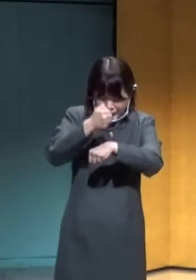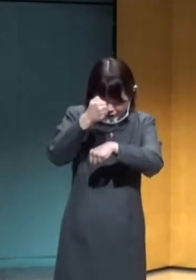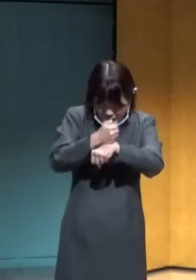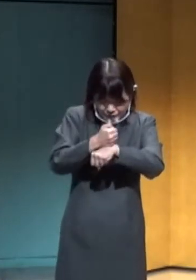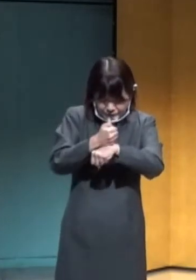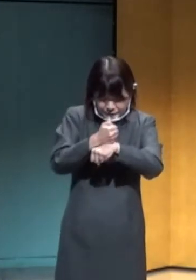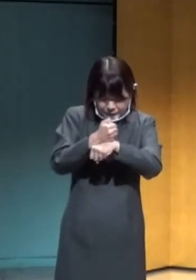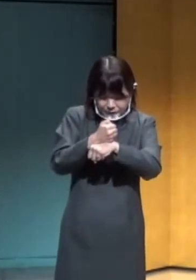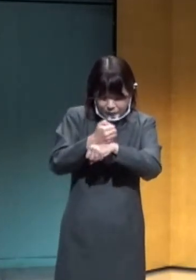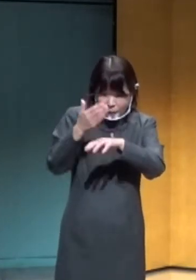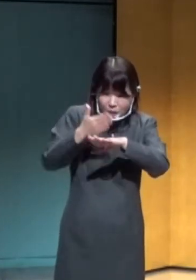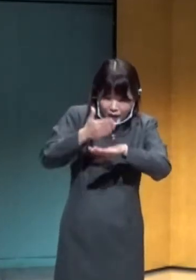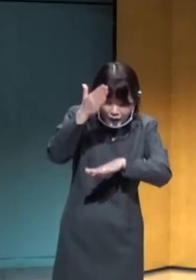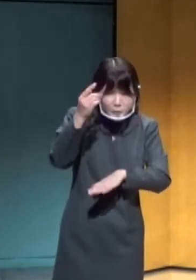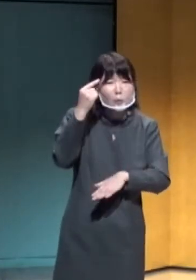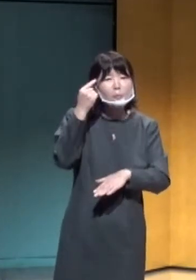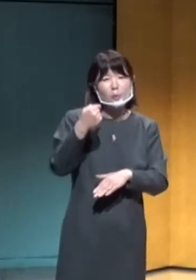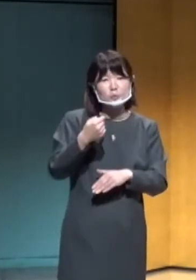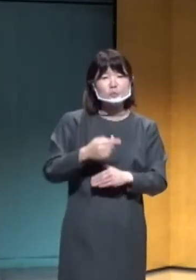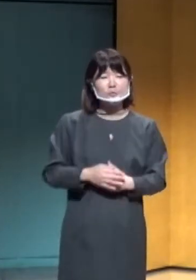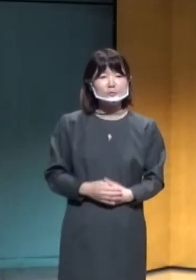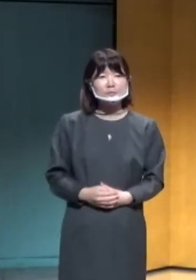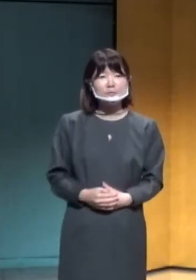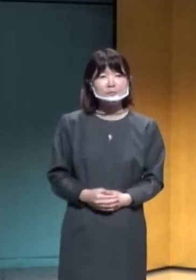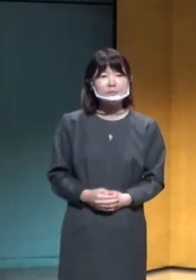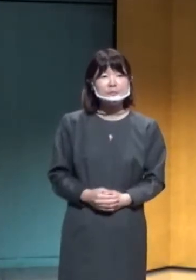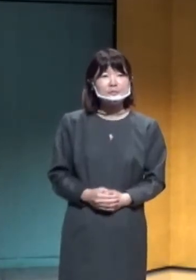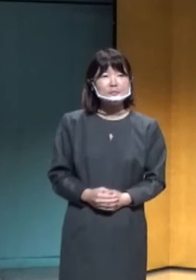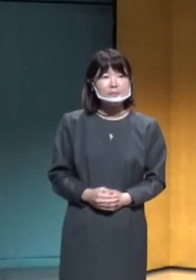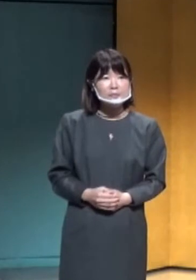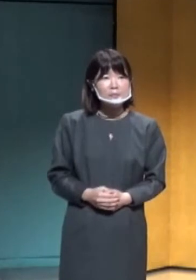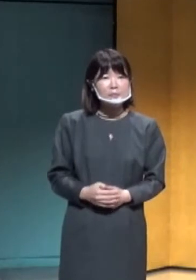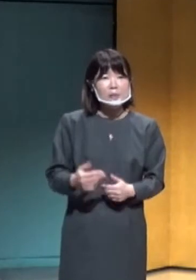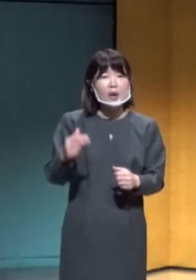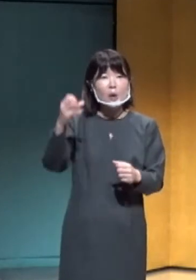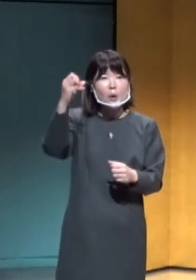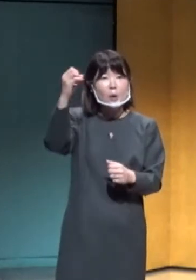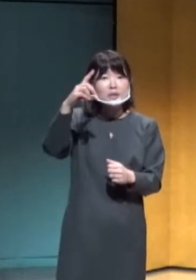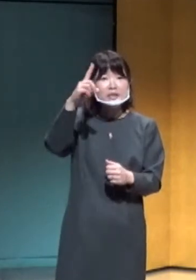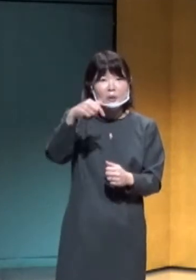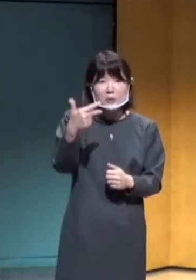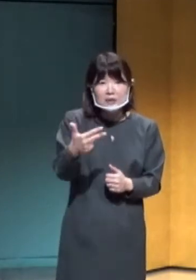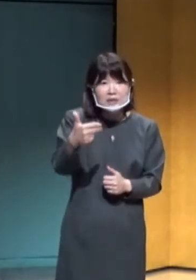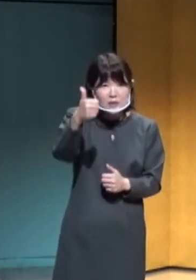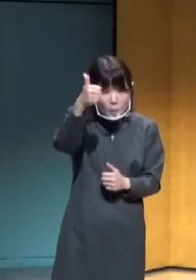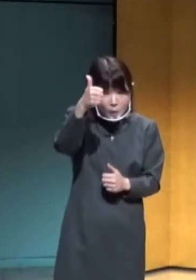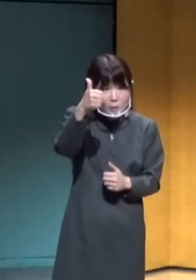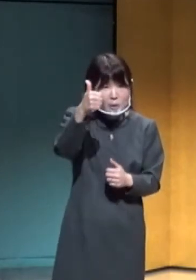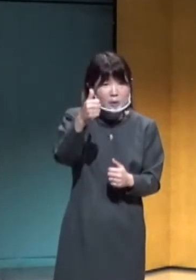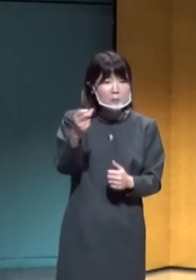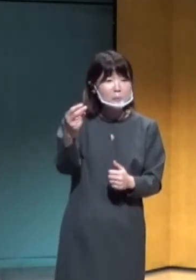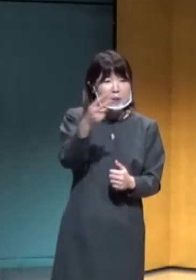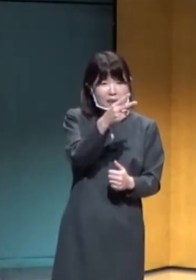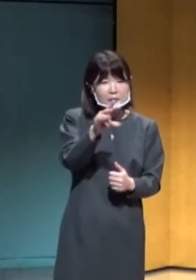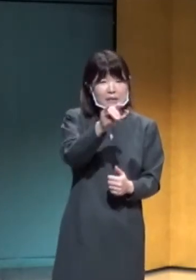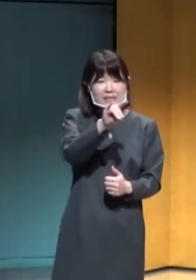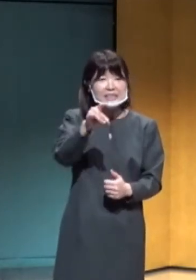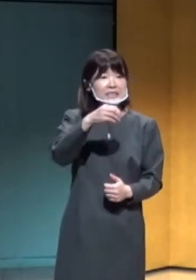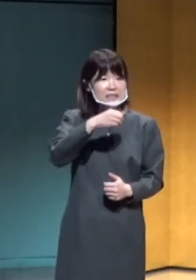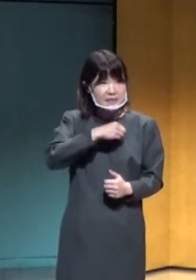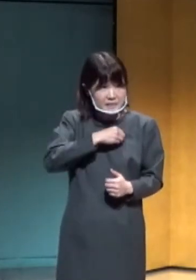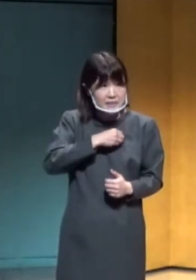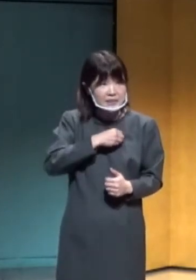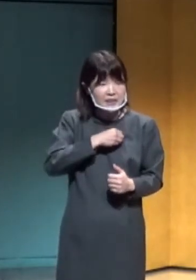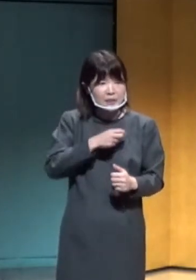というふうに思っておるところでございます。富士の市長を中心として、また議会あるいはまた職員、